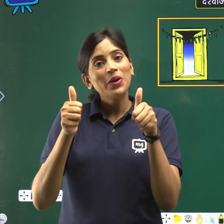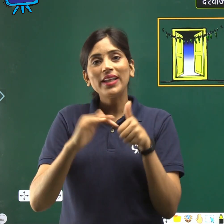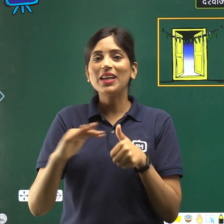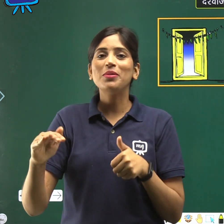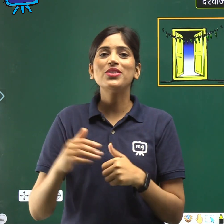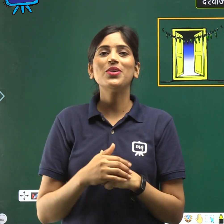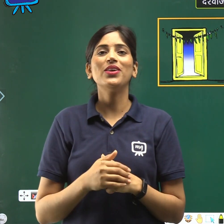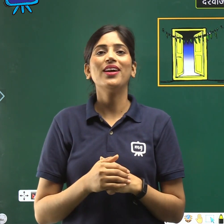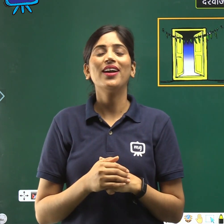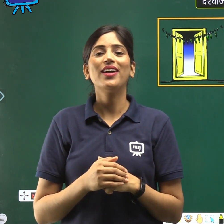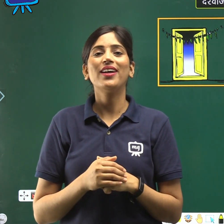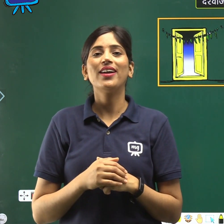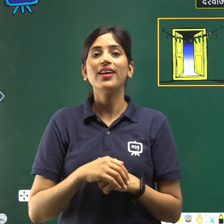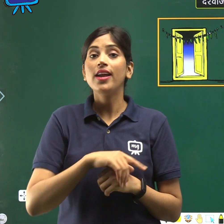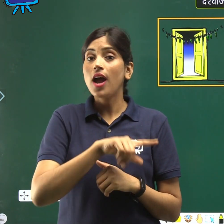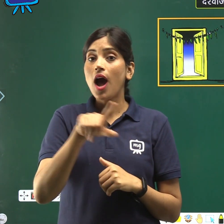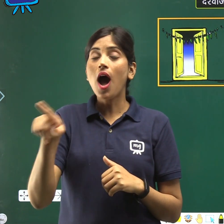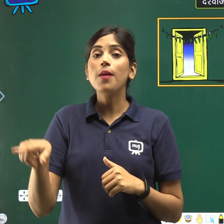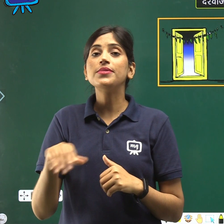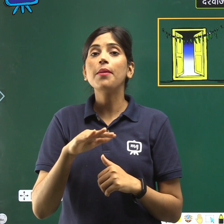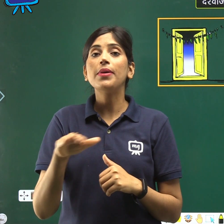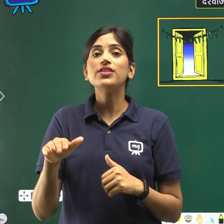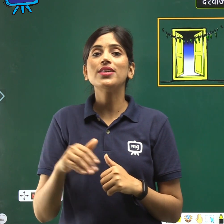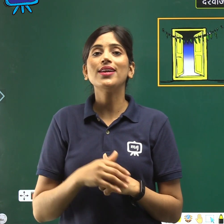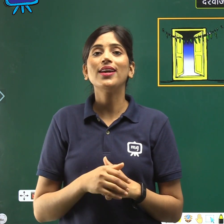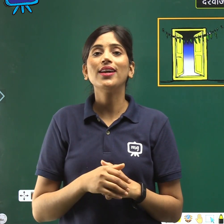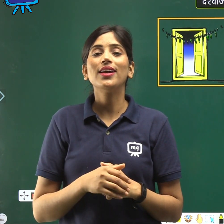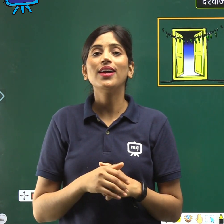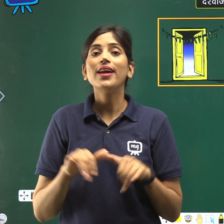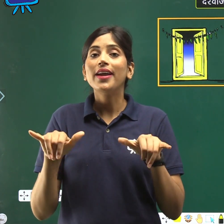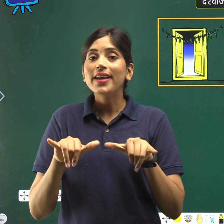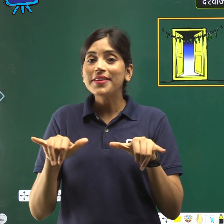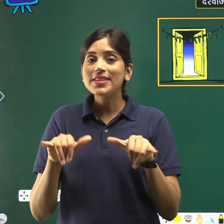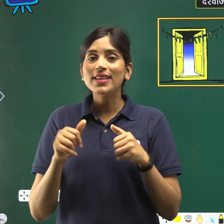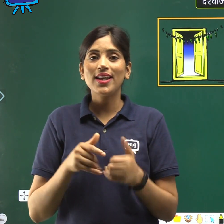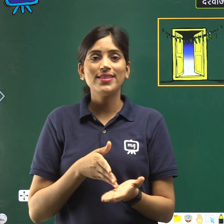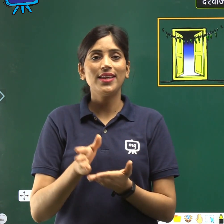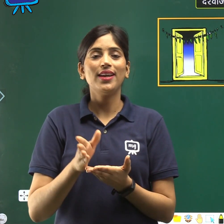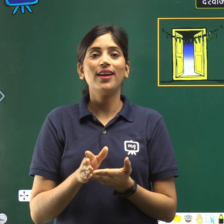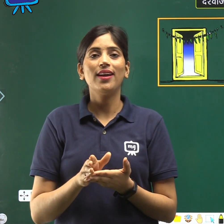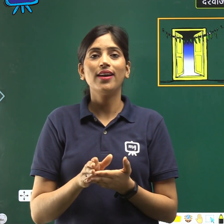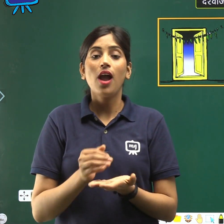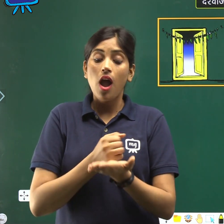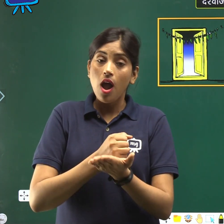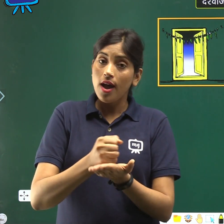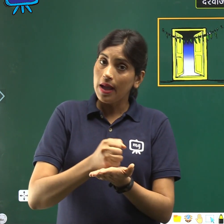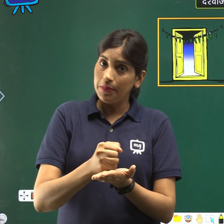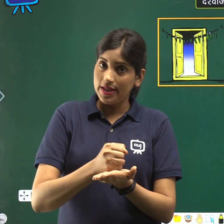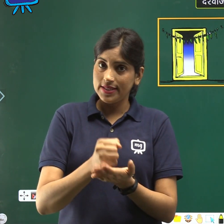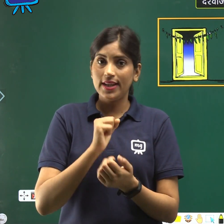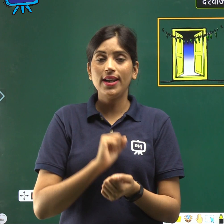बच्चों, आप सब बच्चे इसी तरह से अभ्यास